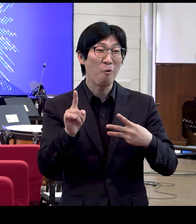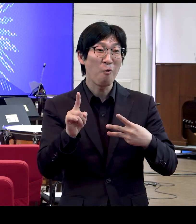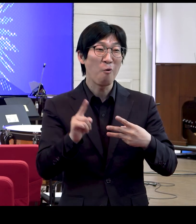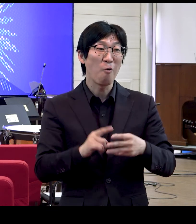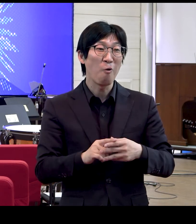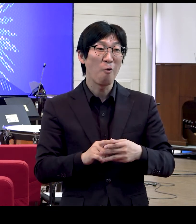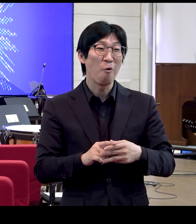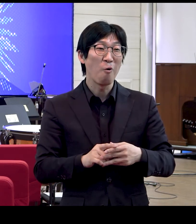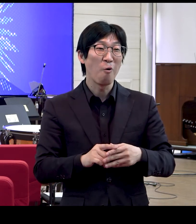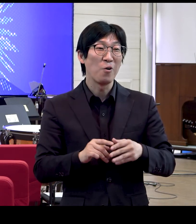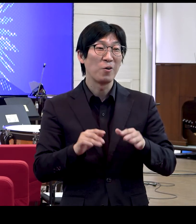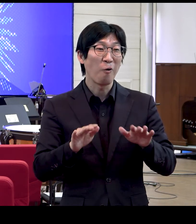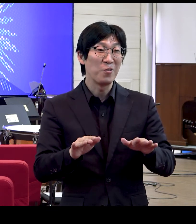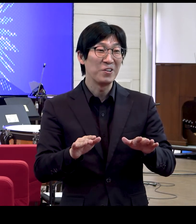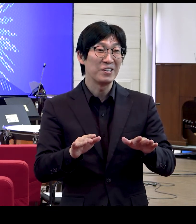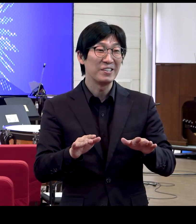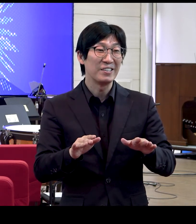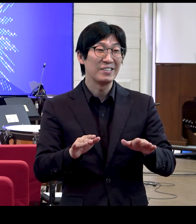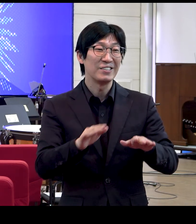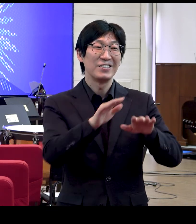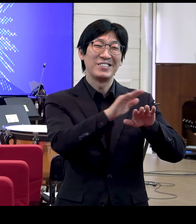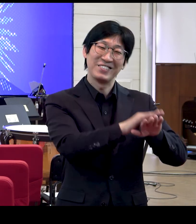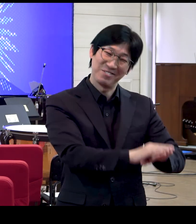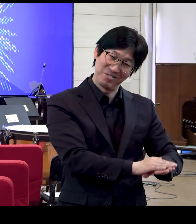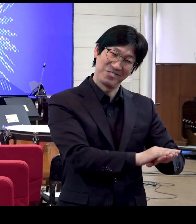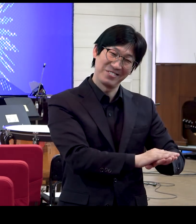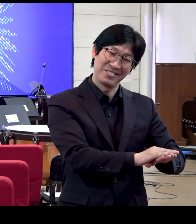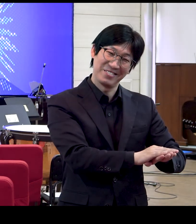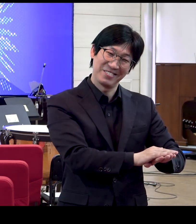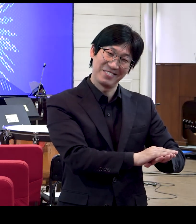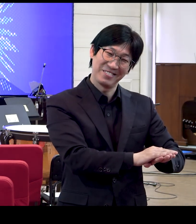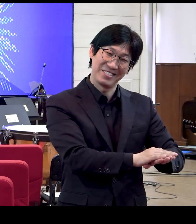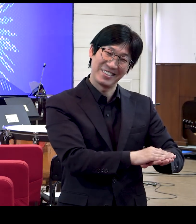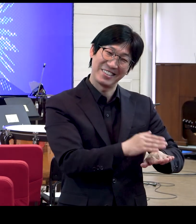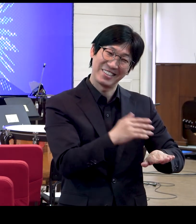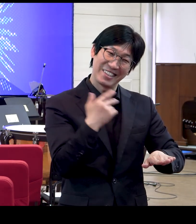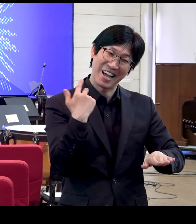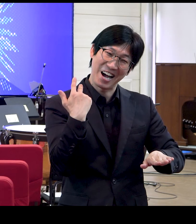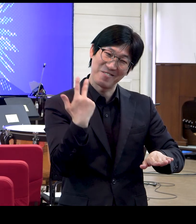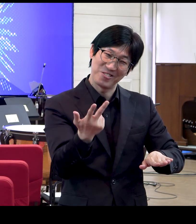저는 그것을 갖다가 이 시점에서 밀봉하려고 합니다.